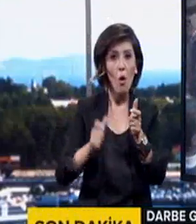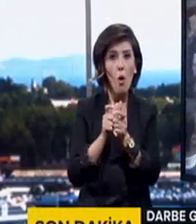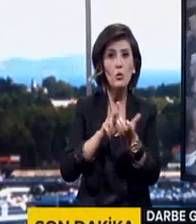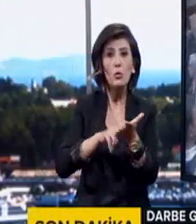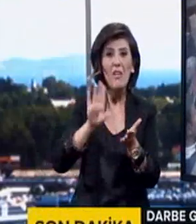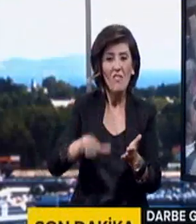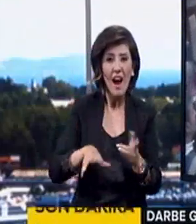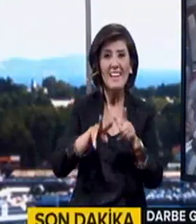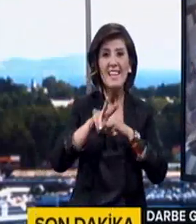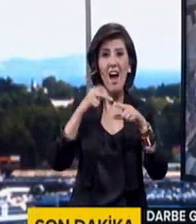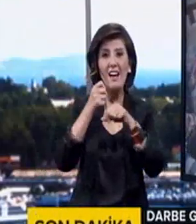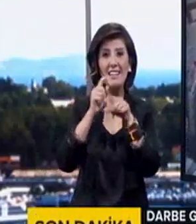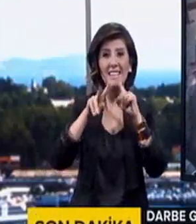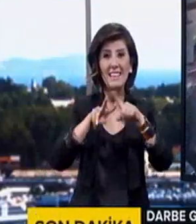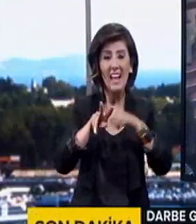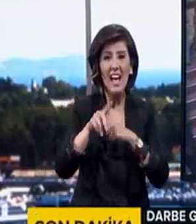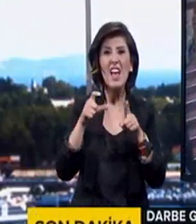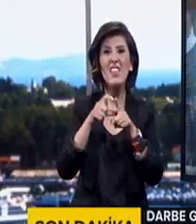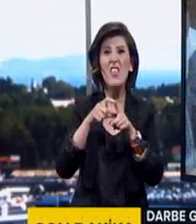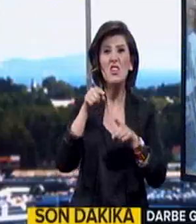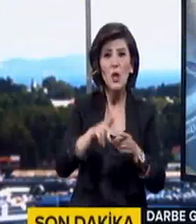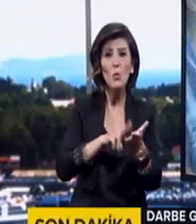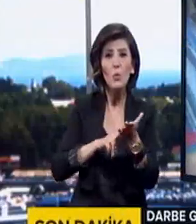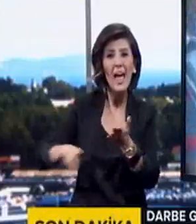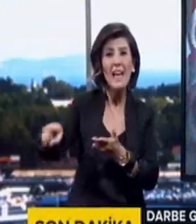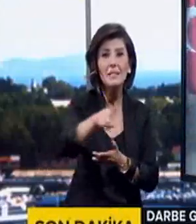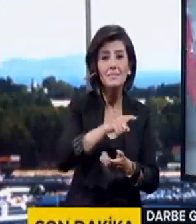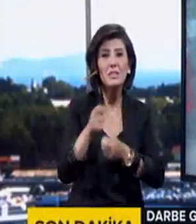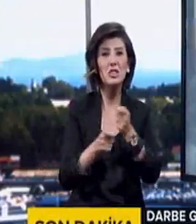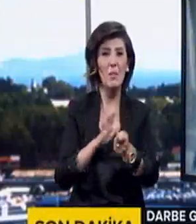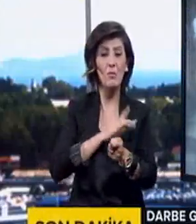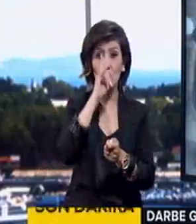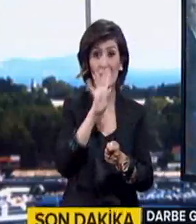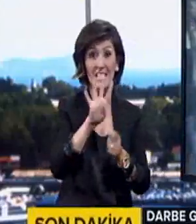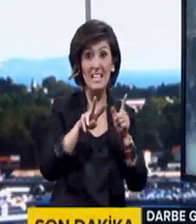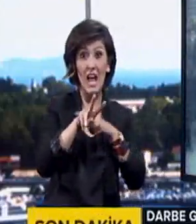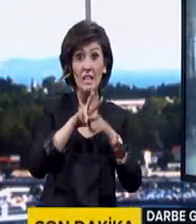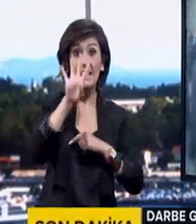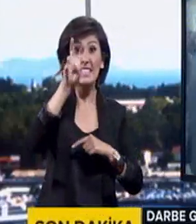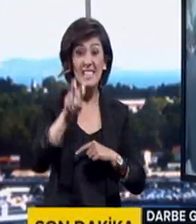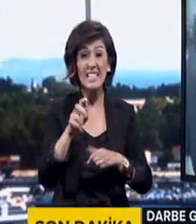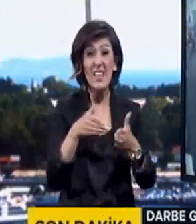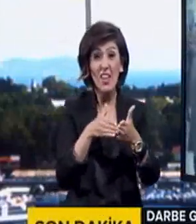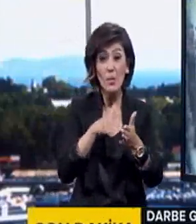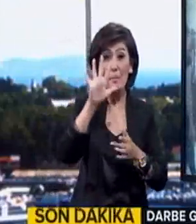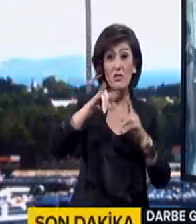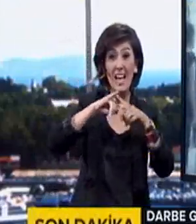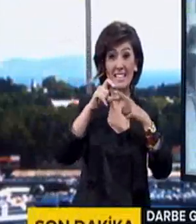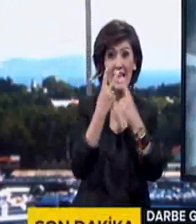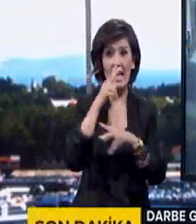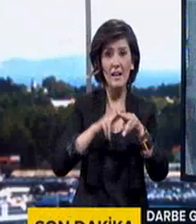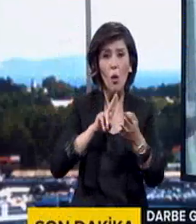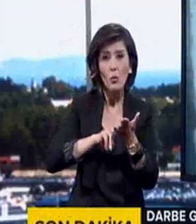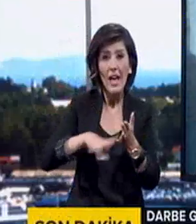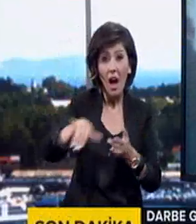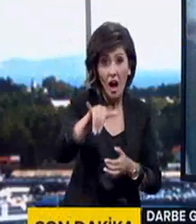olan Yargıtay ve Danıştay üyeleriyle ilgili işlemler de sürüyor. 140 Yargıtay, 48 Danıştay, 5 HSYK